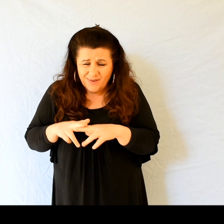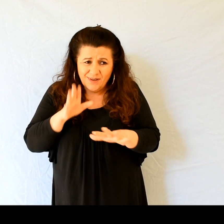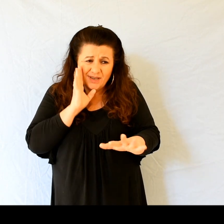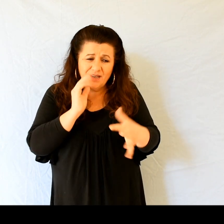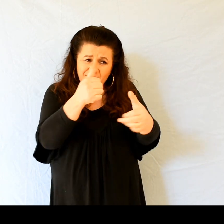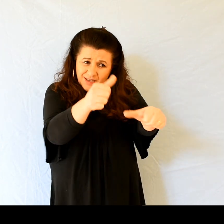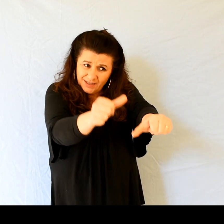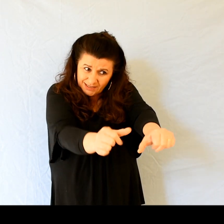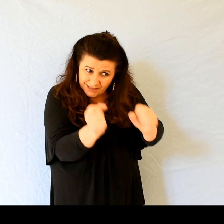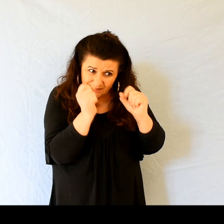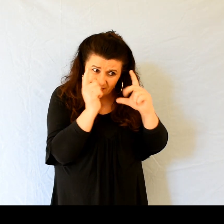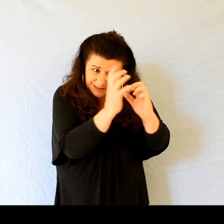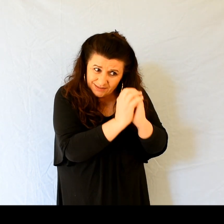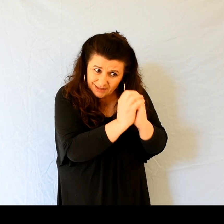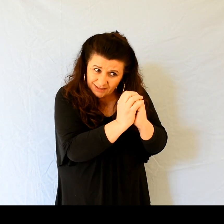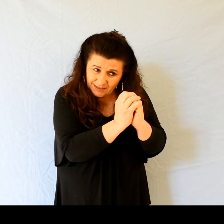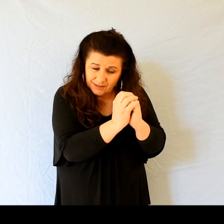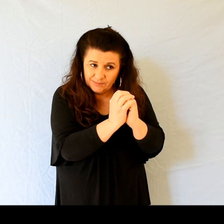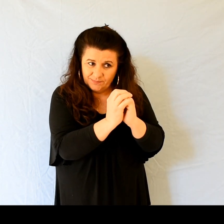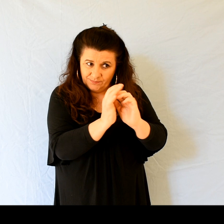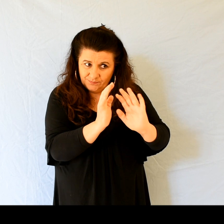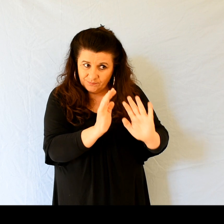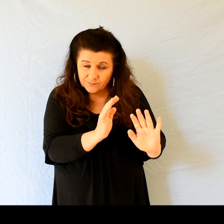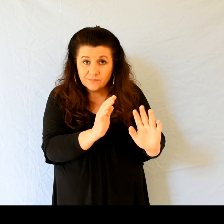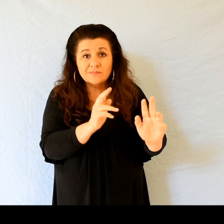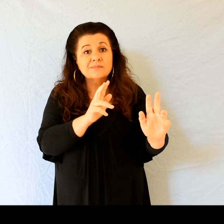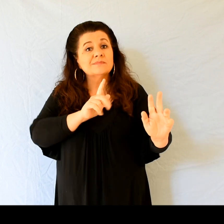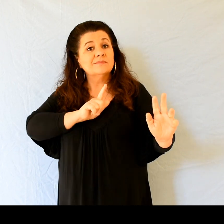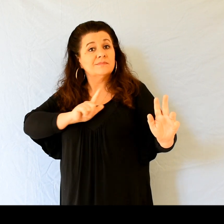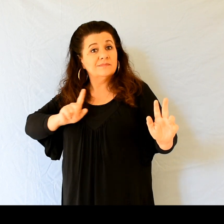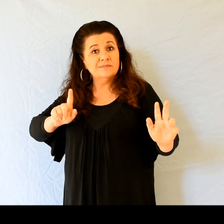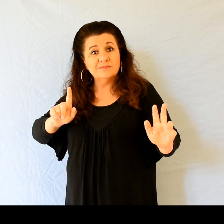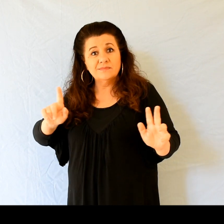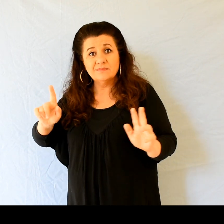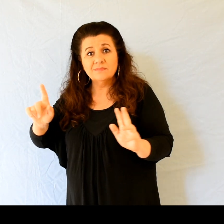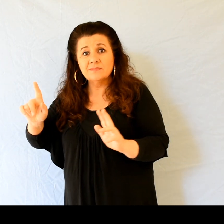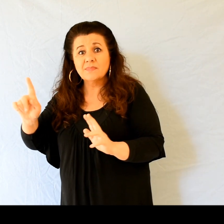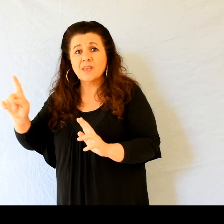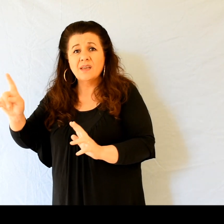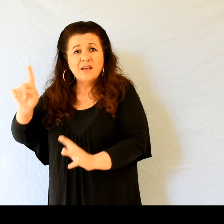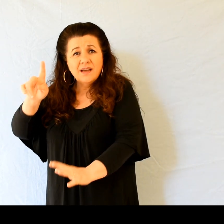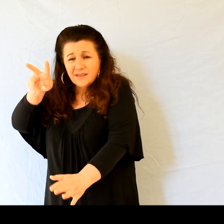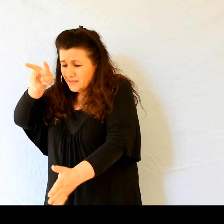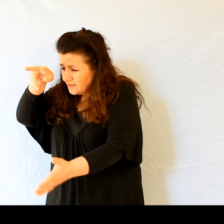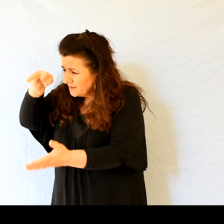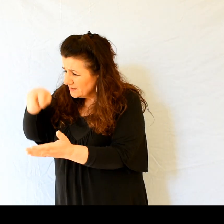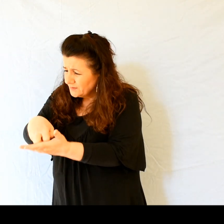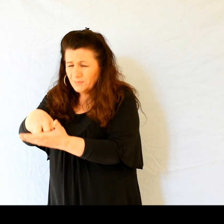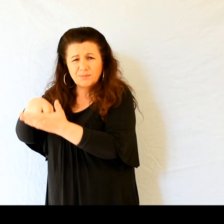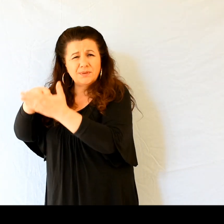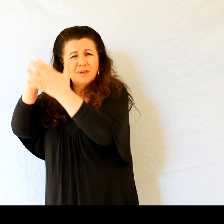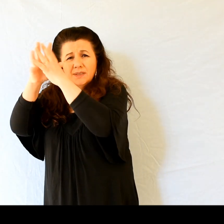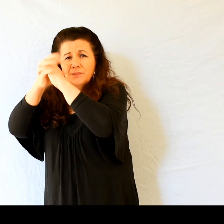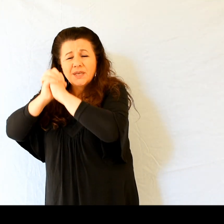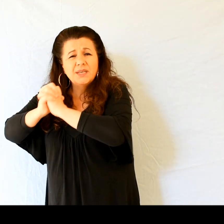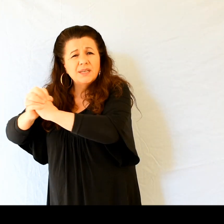Allant un peu plus loin, il tombait à terre et priait pour que, s'il